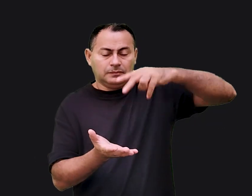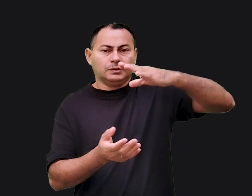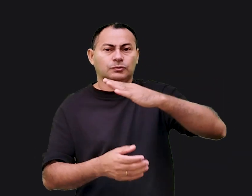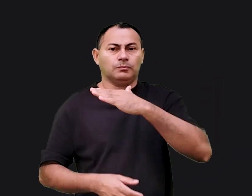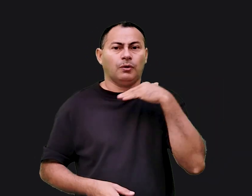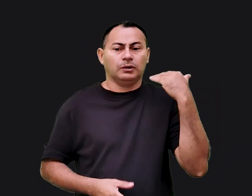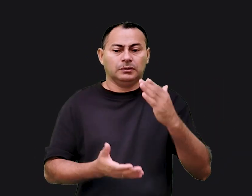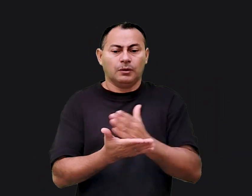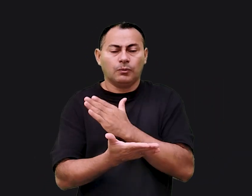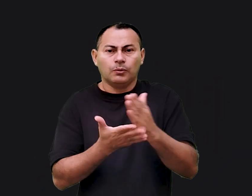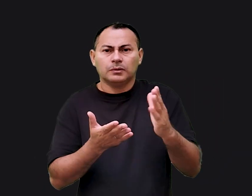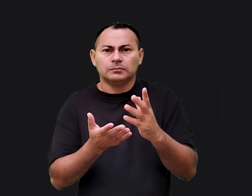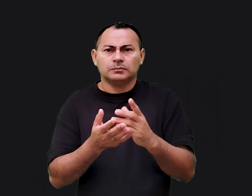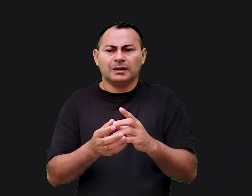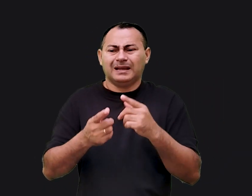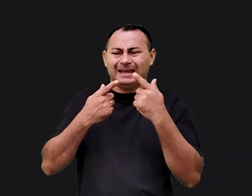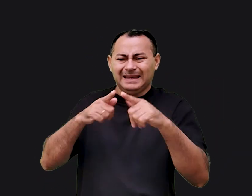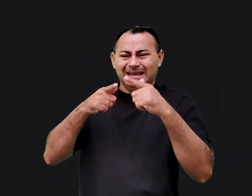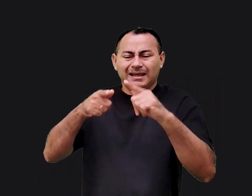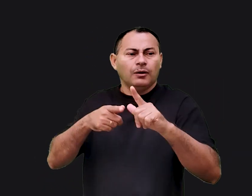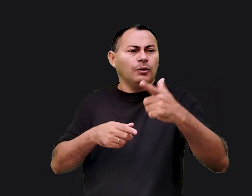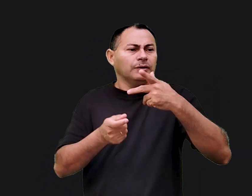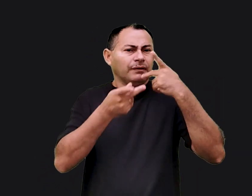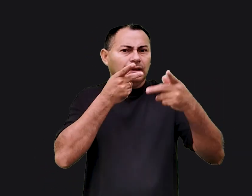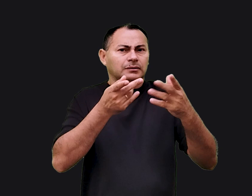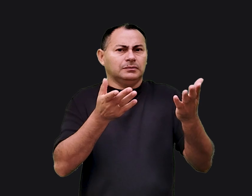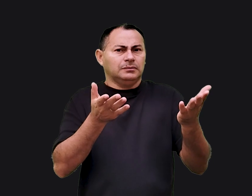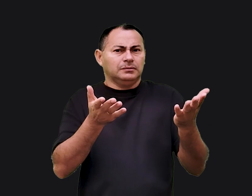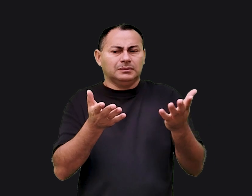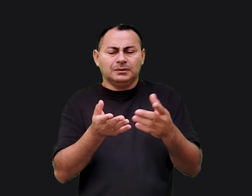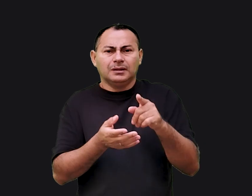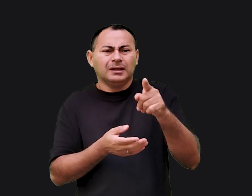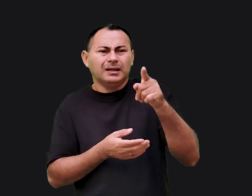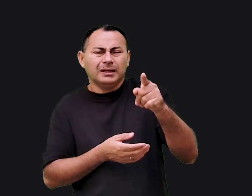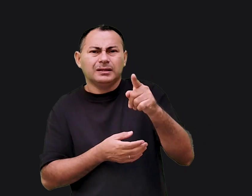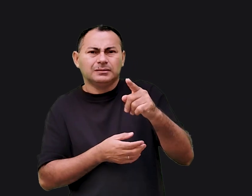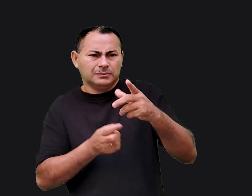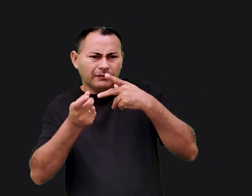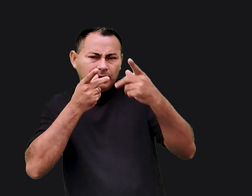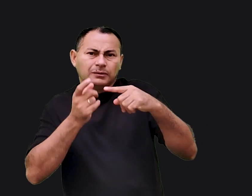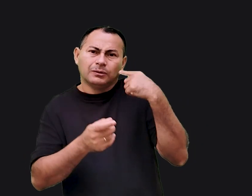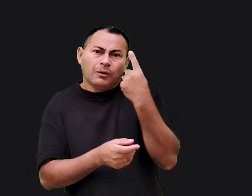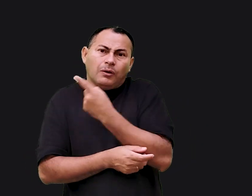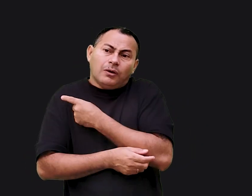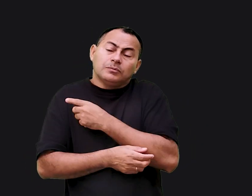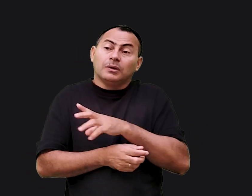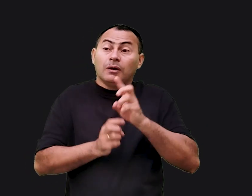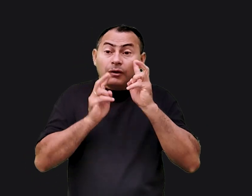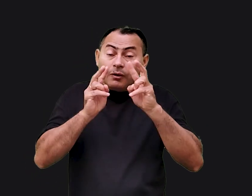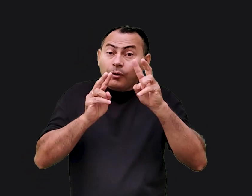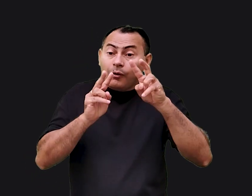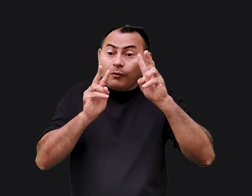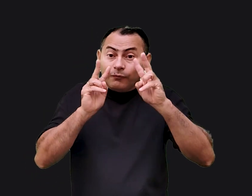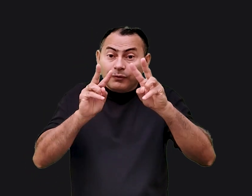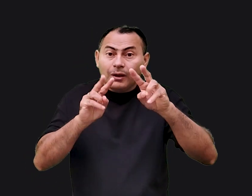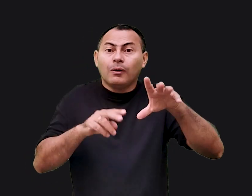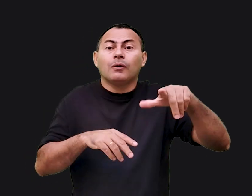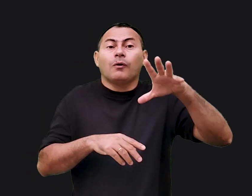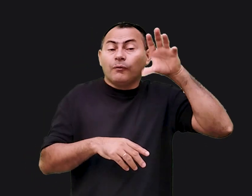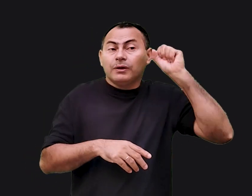dos Mortos alguns deles zombaram e outros disseram A esse respeito nós o ouviremos outra vez com